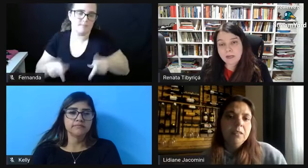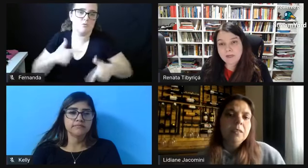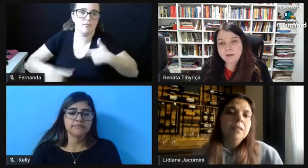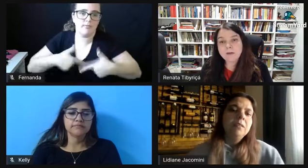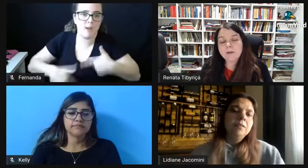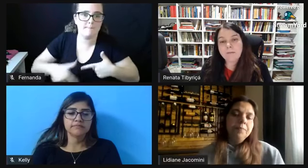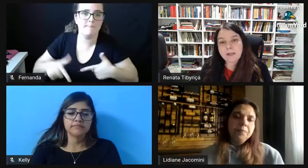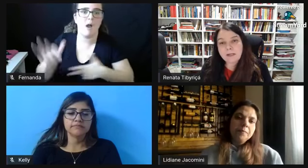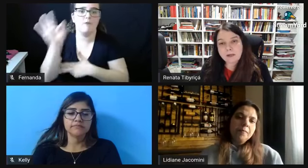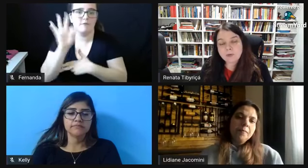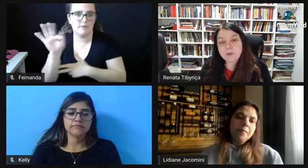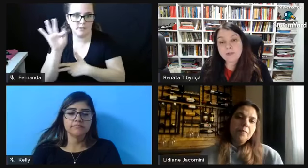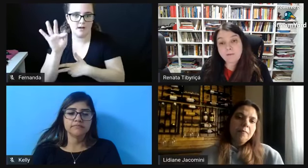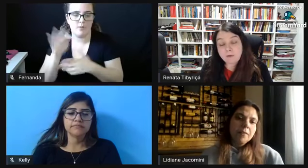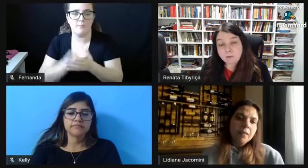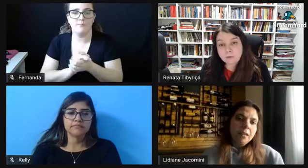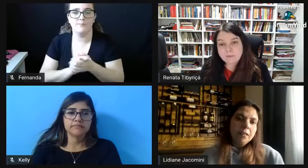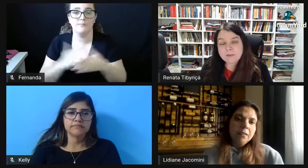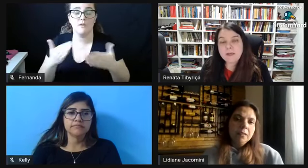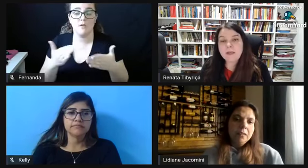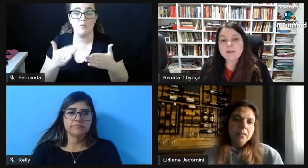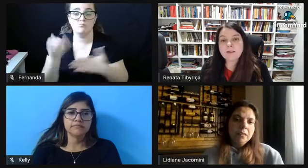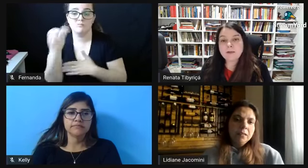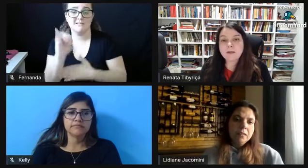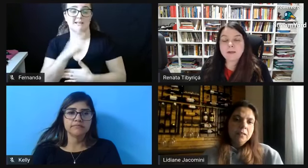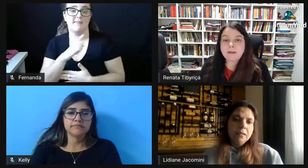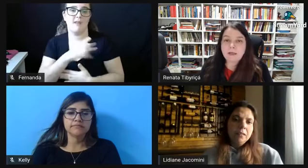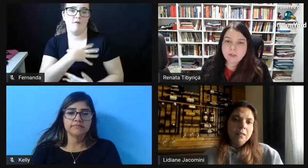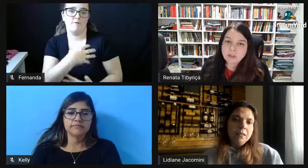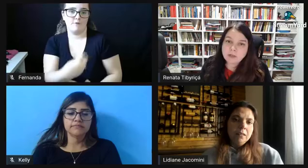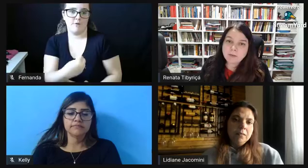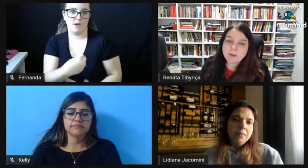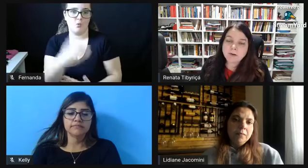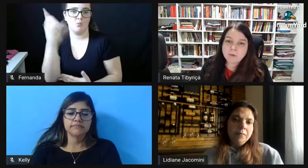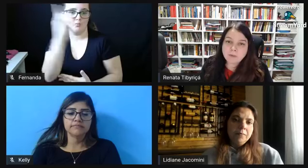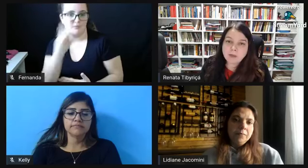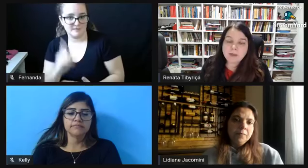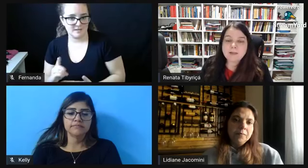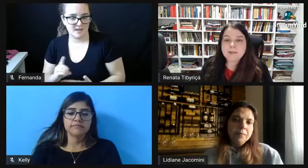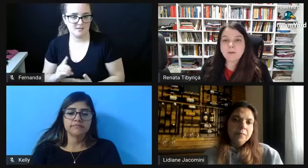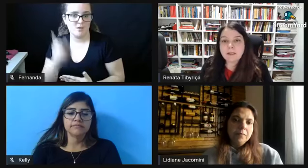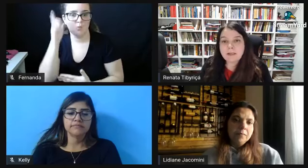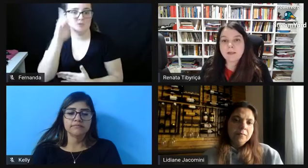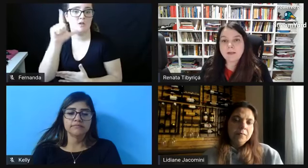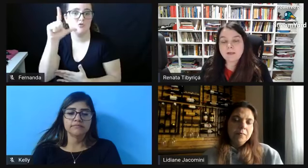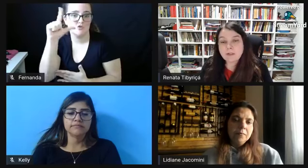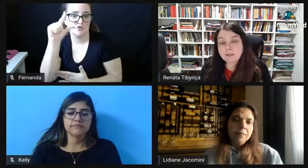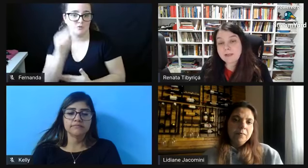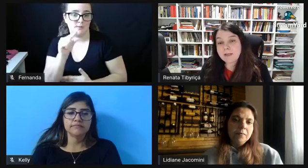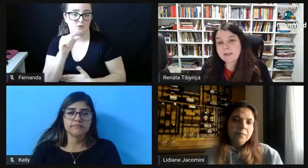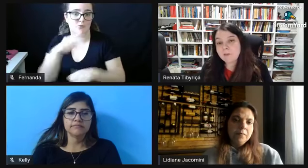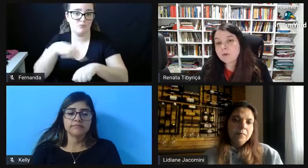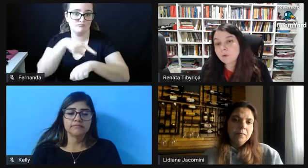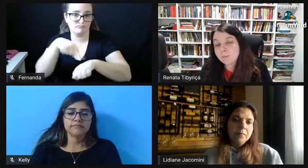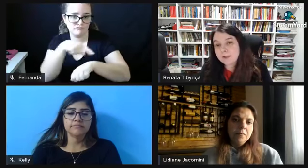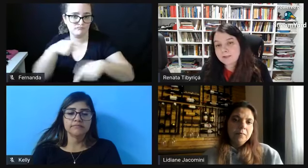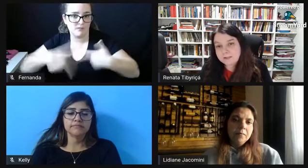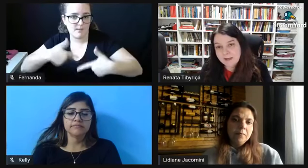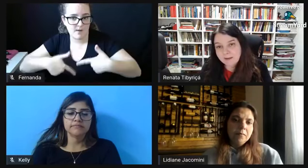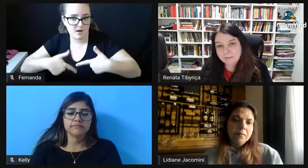carga horária para aquela pessoa que tem filho com deficiência, e aí tinha uma única questão, é que ele teria que